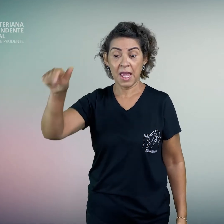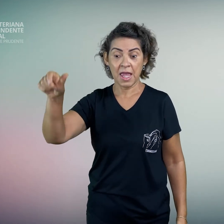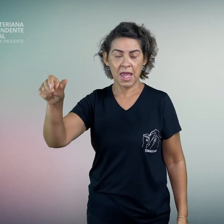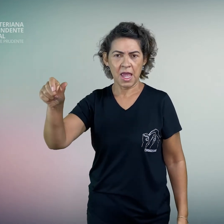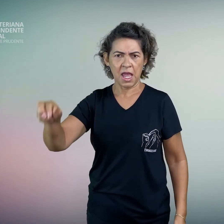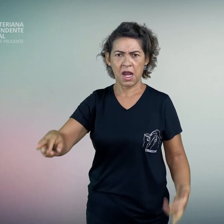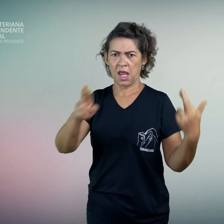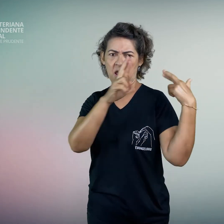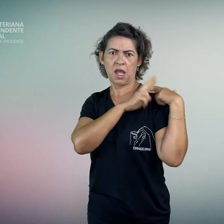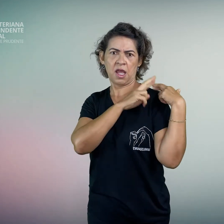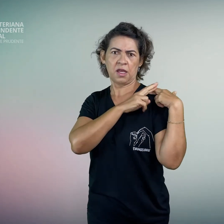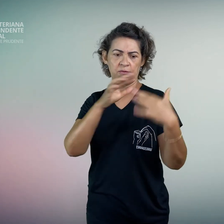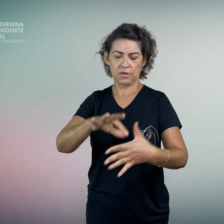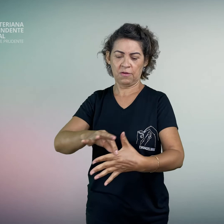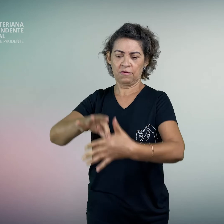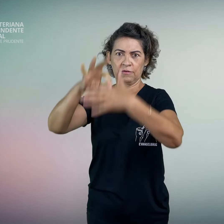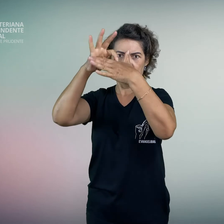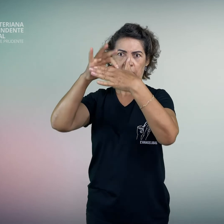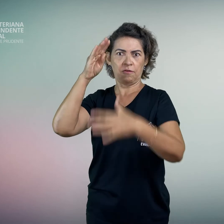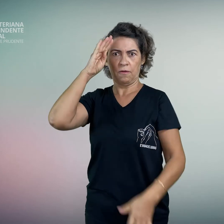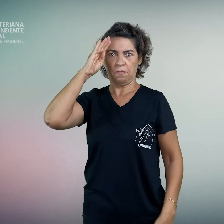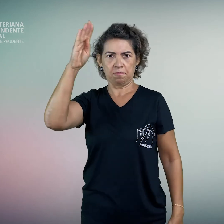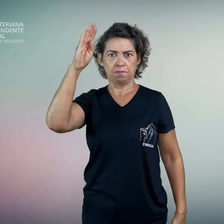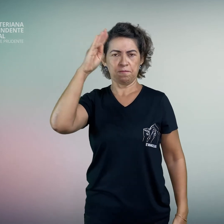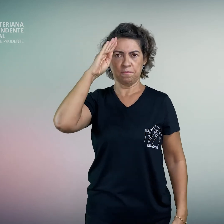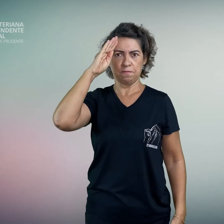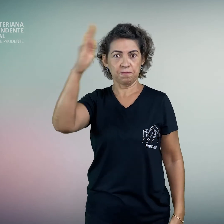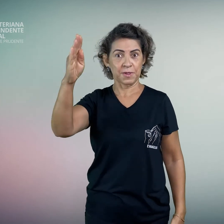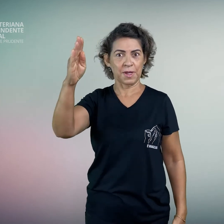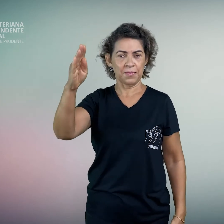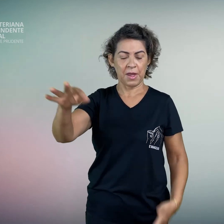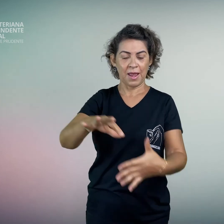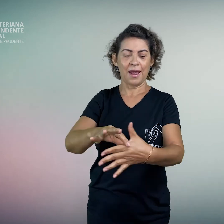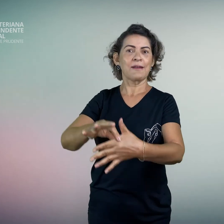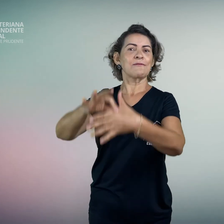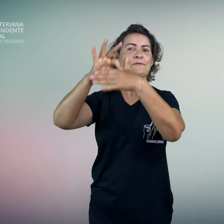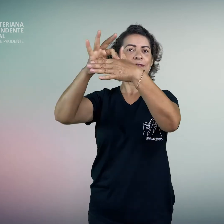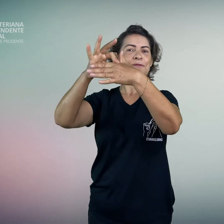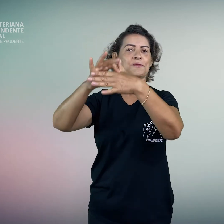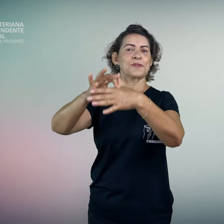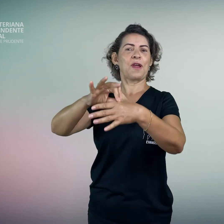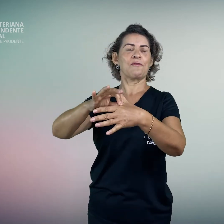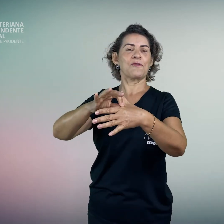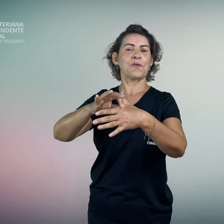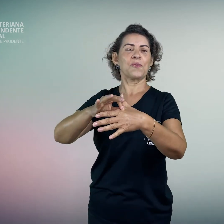havia se tornado, era a pessoa mais indicada a liderar o exército na batalha.